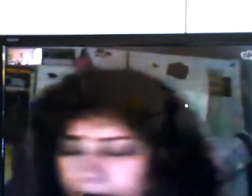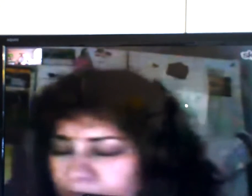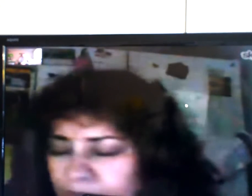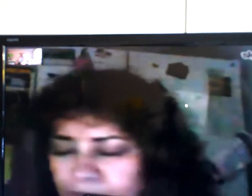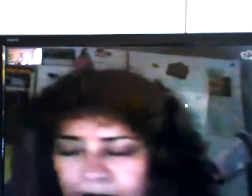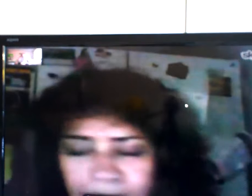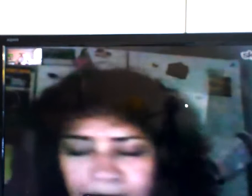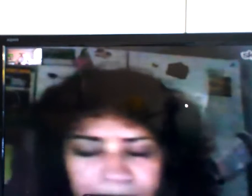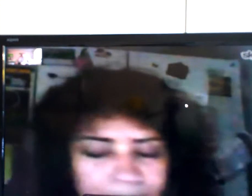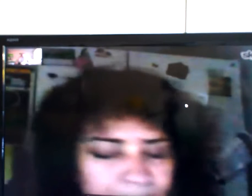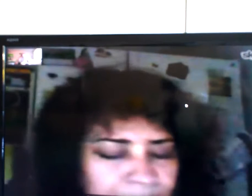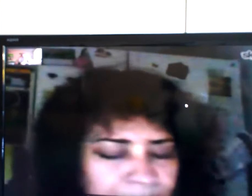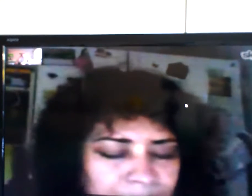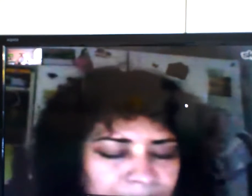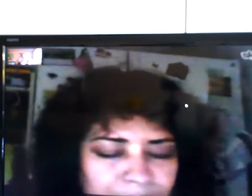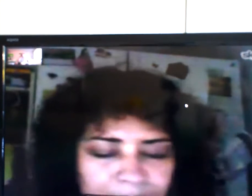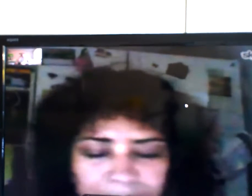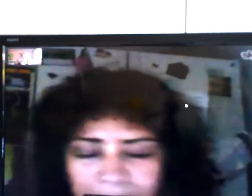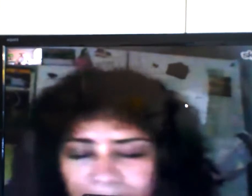donde la verdad